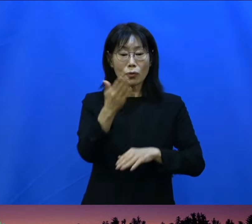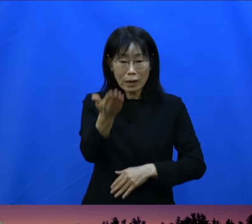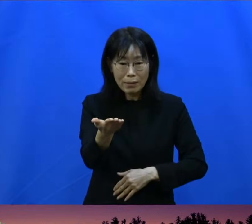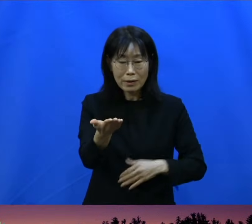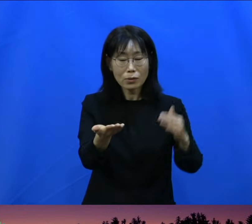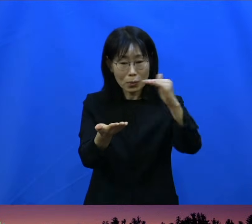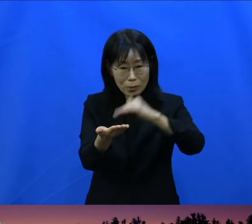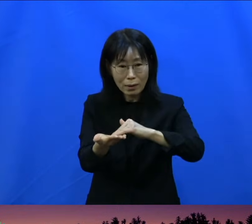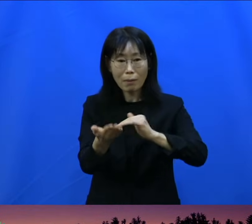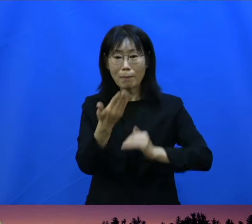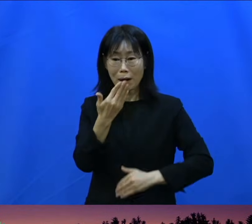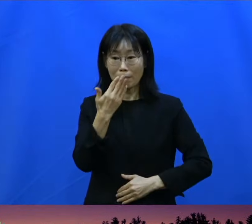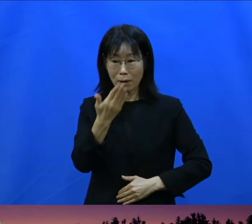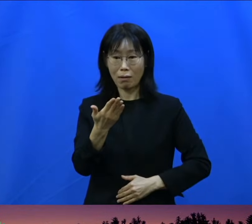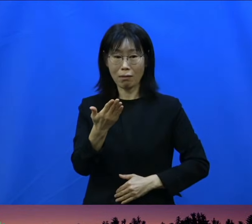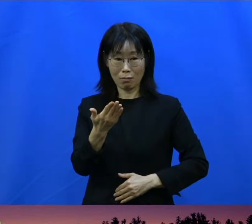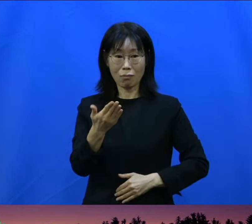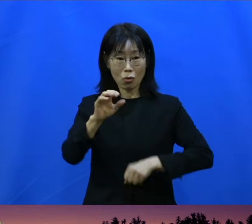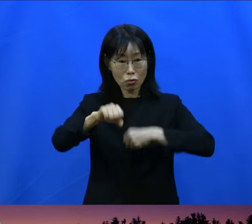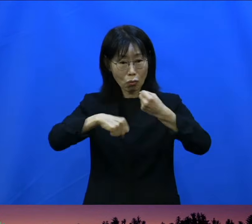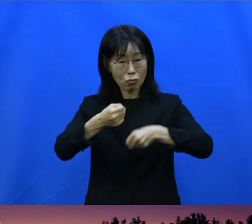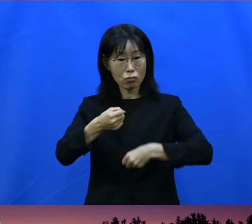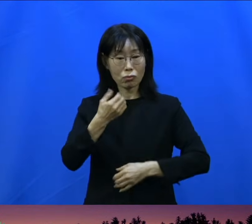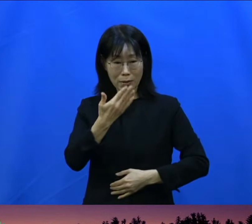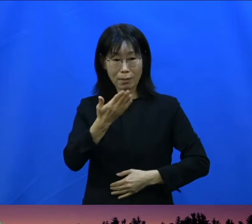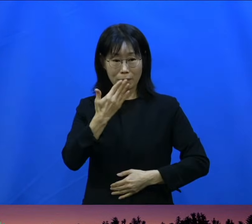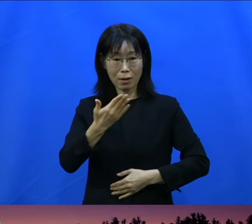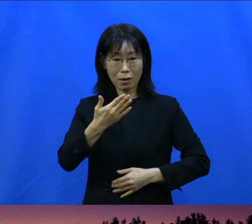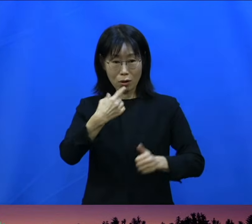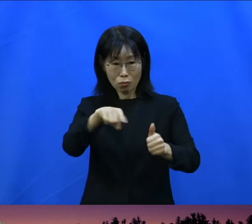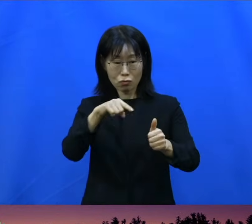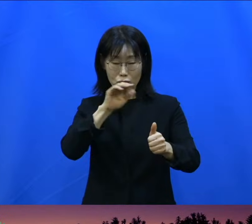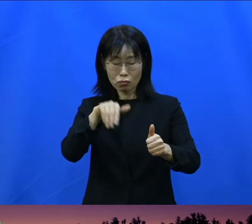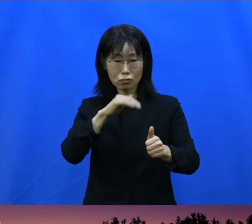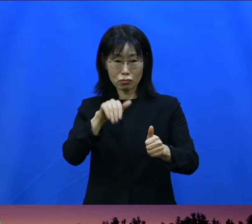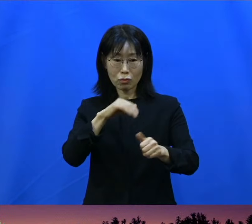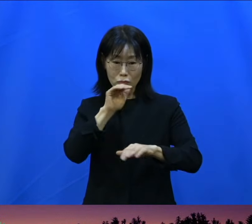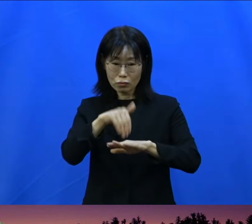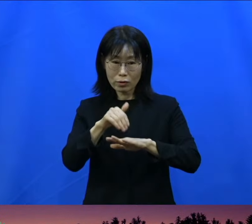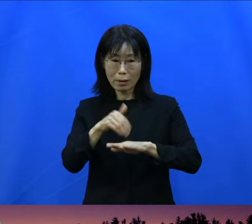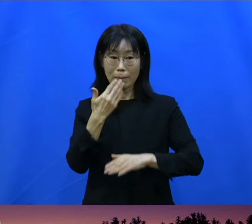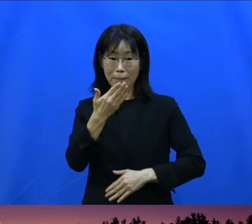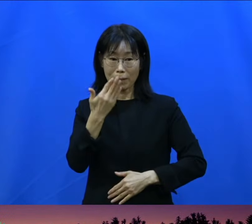근데 사람 혀는 안 돼요. 왜요? 우리 안에 악이 있으니까.